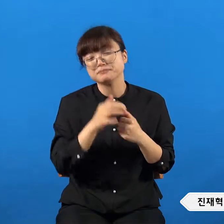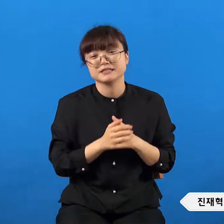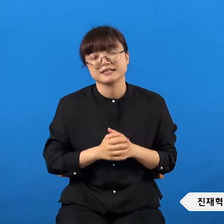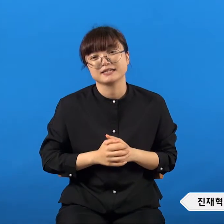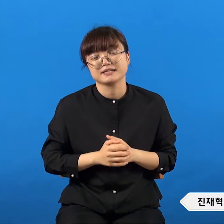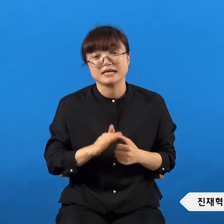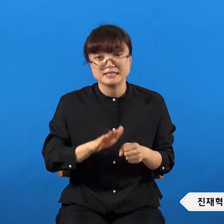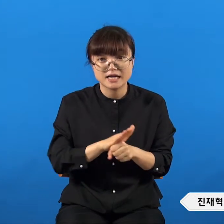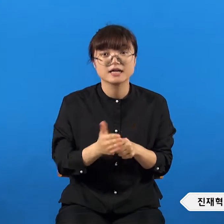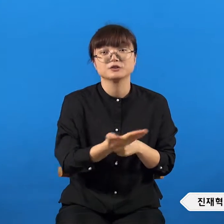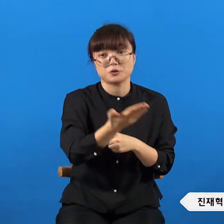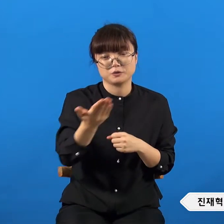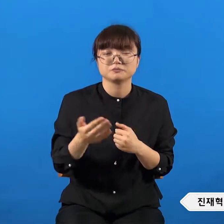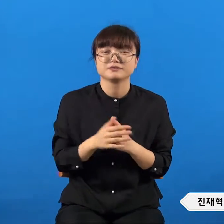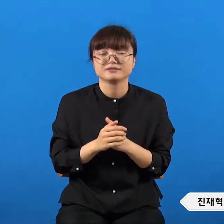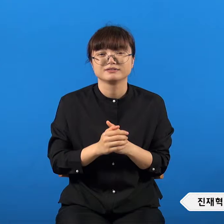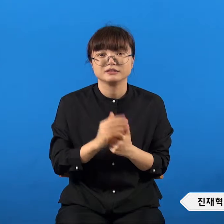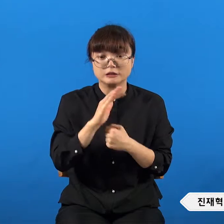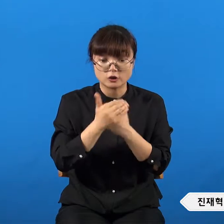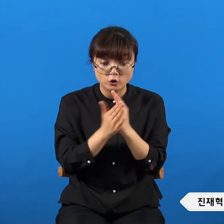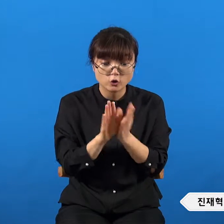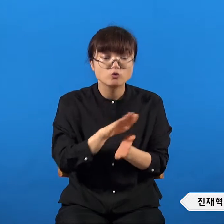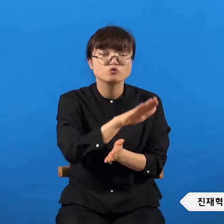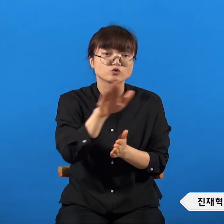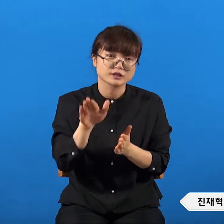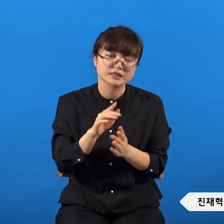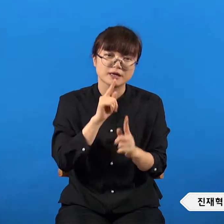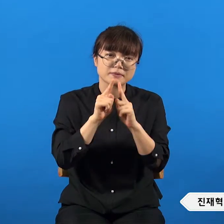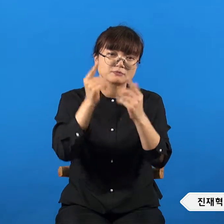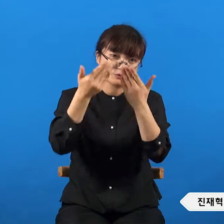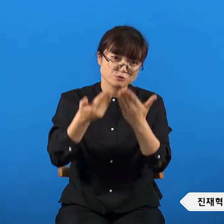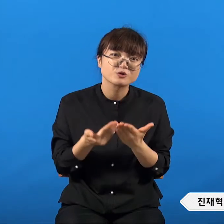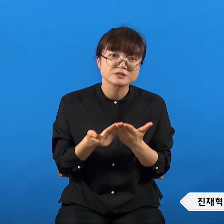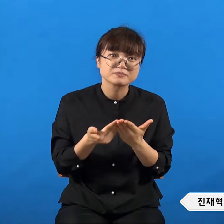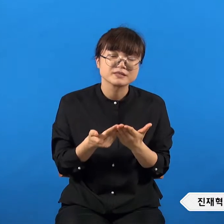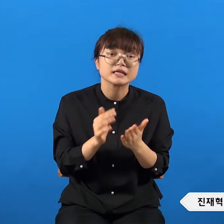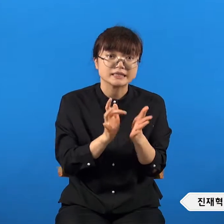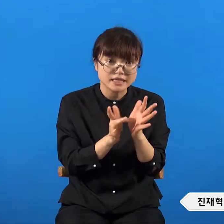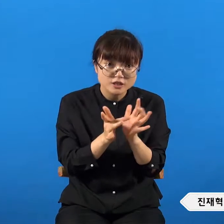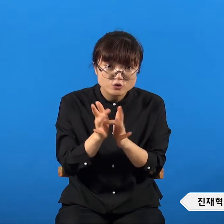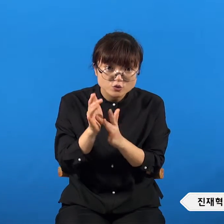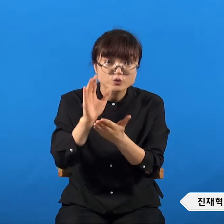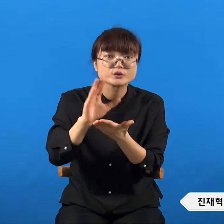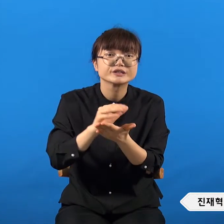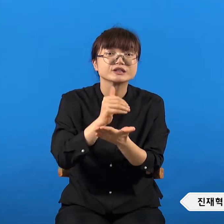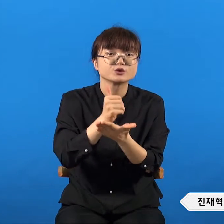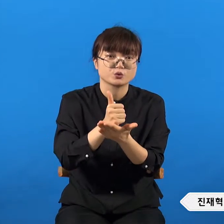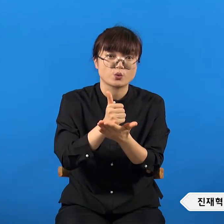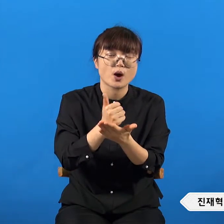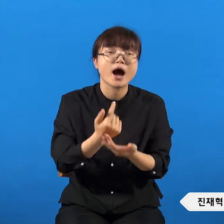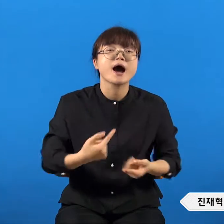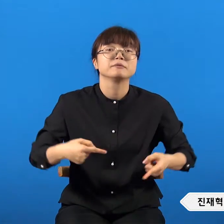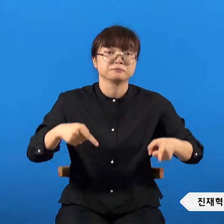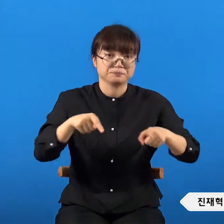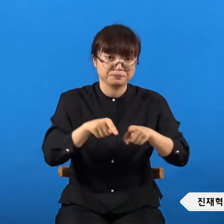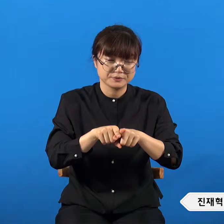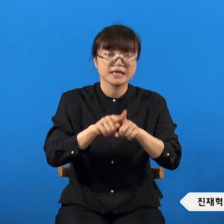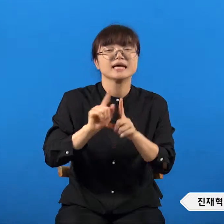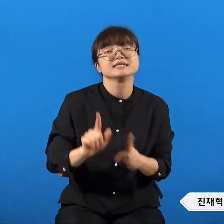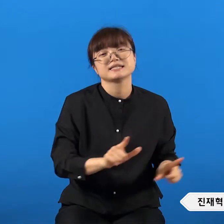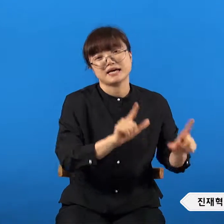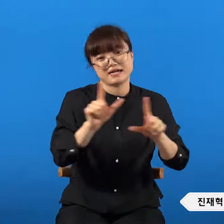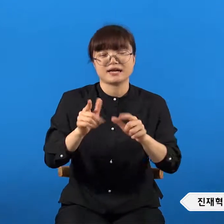말씀하십니다. 사랑하는 여러분, 오늘 성경은 우리에게 그렇게 말씀합니다. 예수 그리스도와